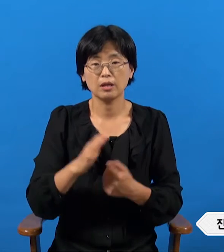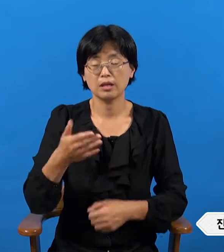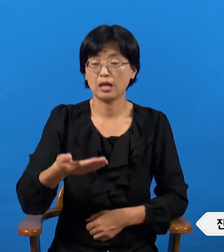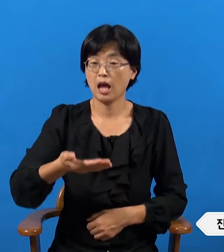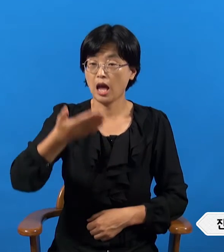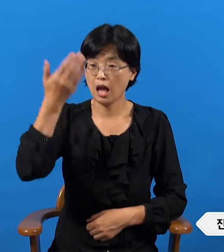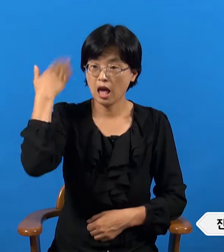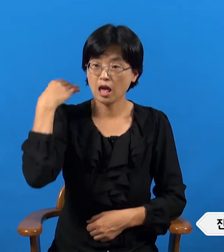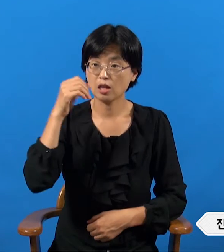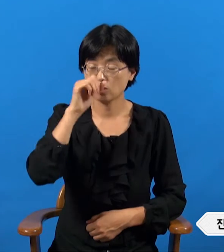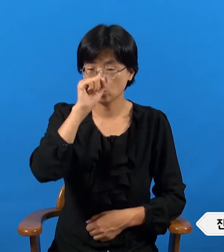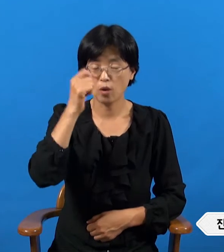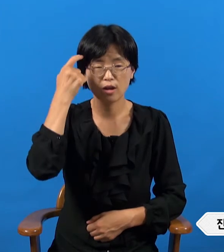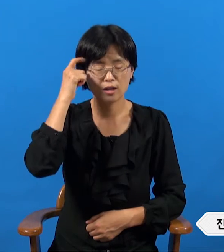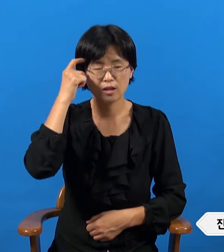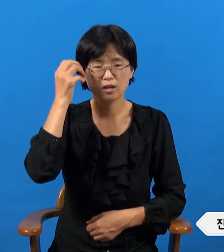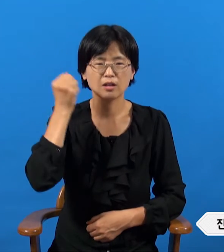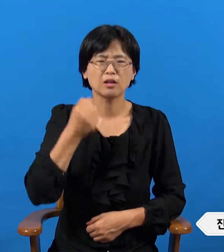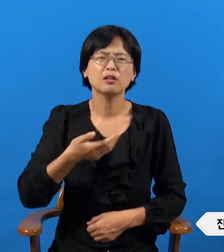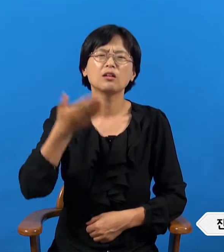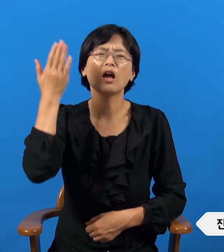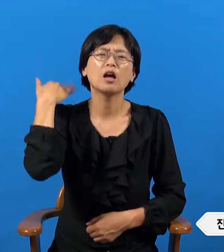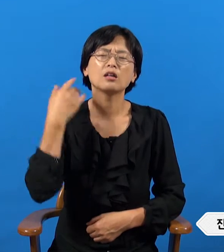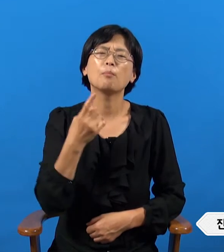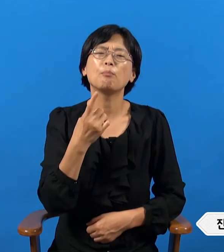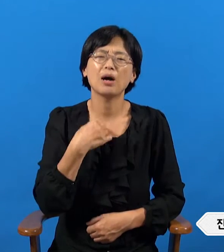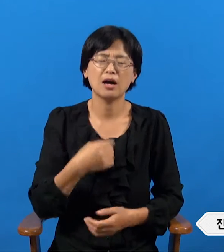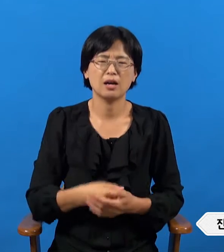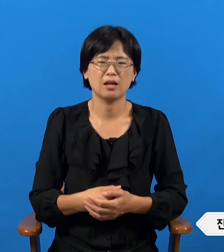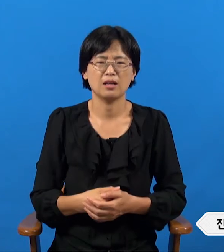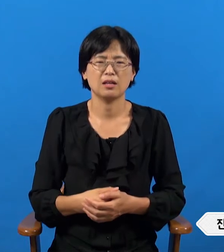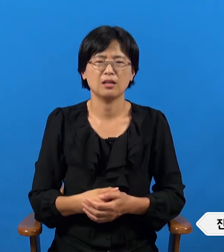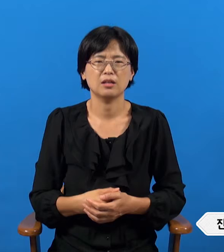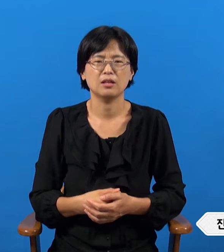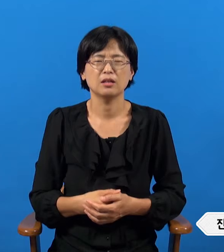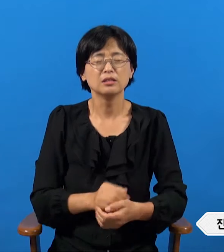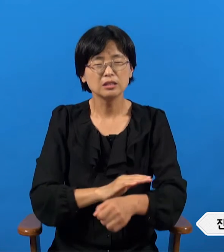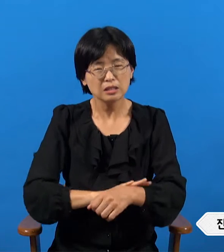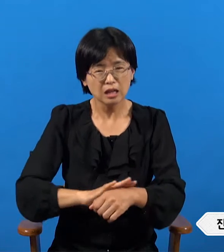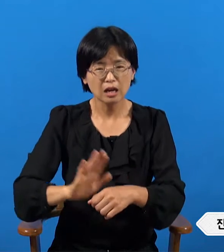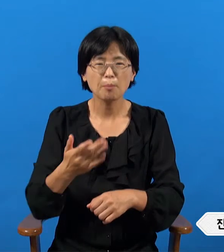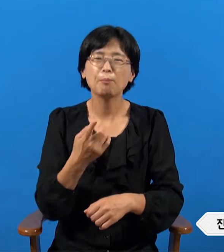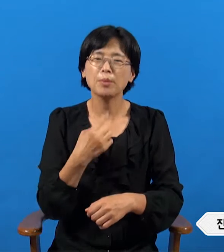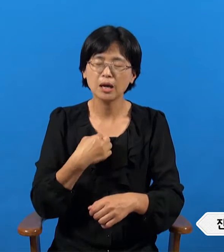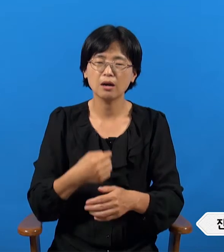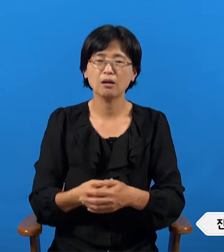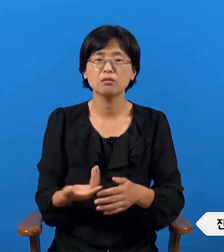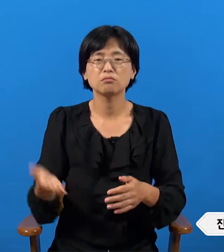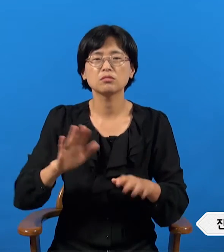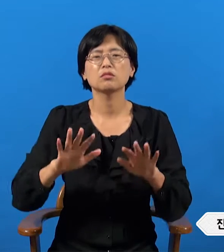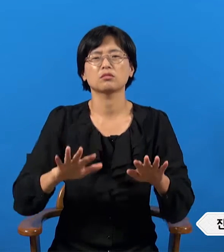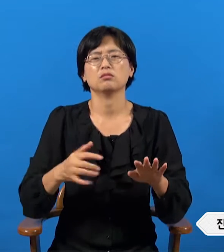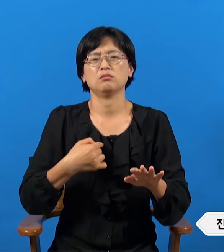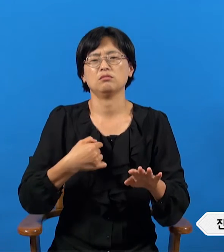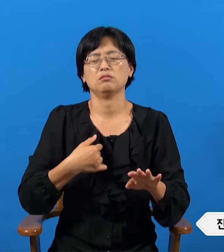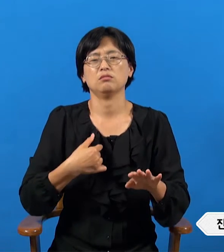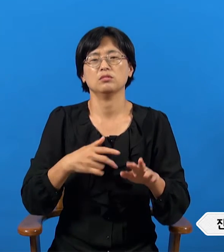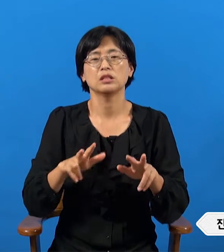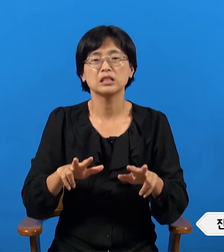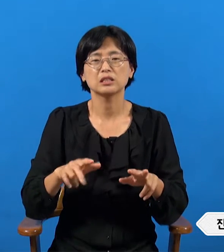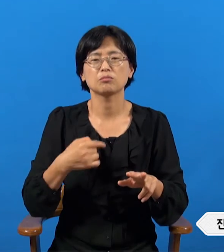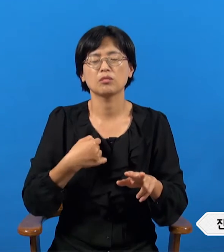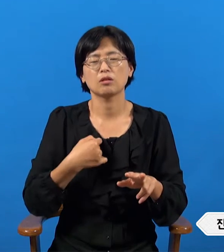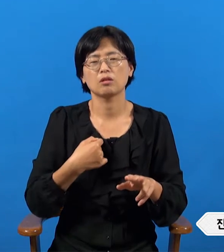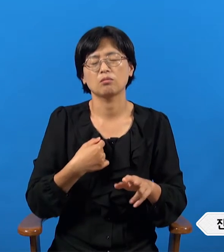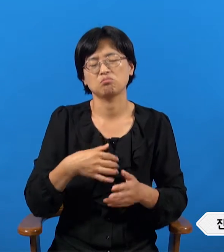그래서 때로는 과거에 가장 좋았던 걸 기억하면서 내가 왕년에는 이라고 생각을 합니다. 그러나 지금 내가 가지고 있는